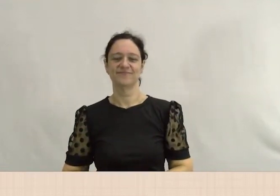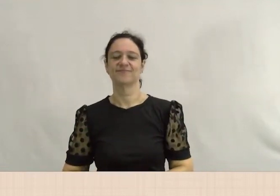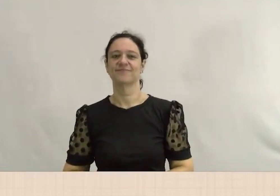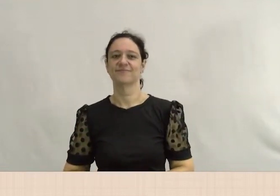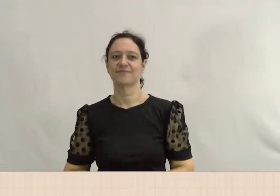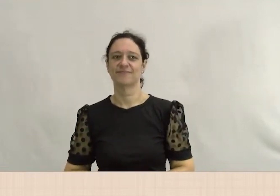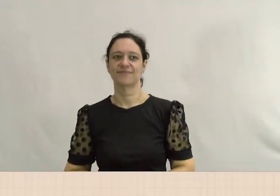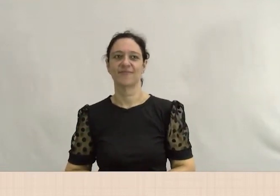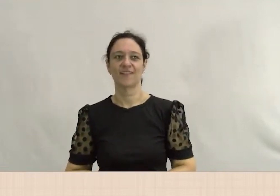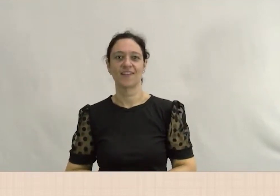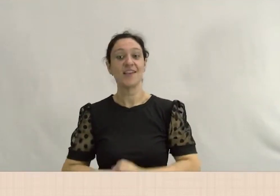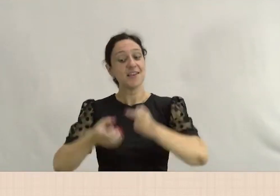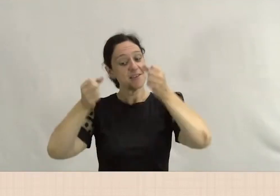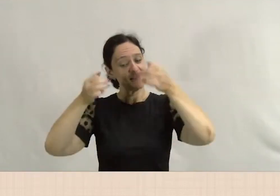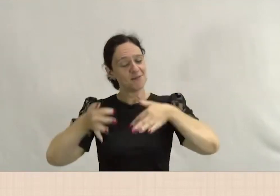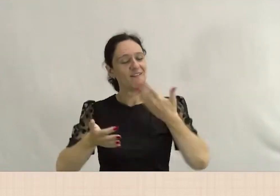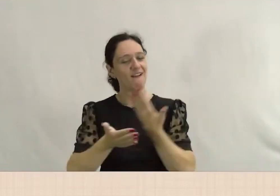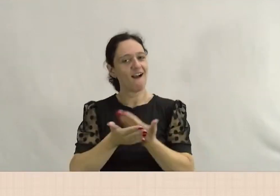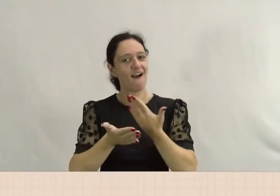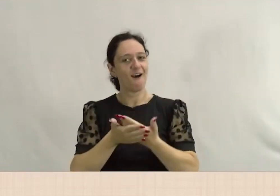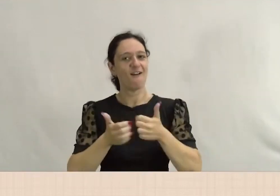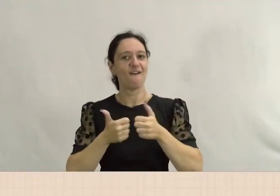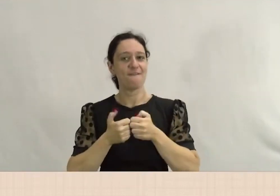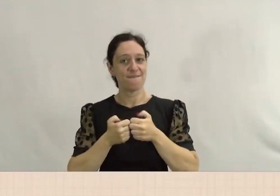Estou dando uma aula de física para vocês.